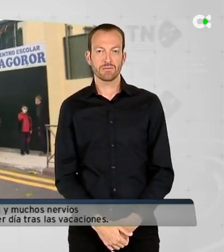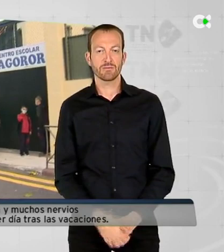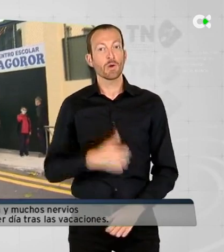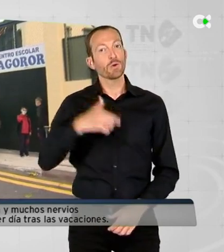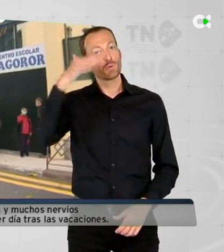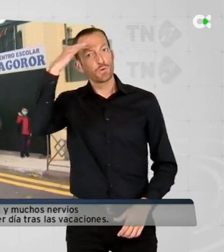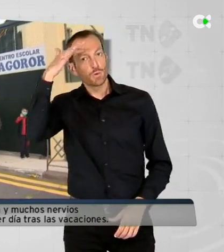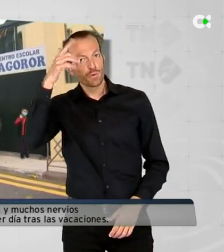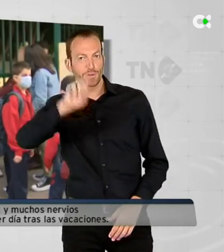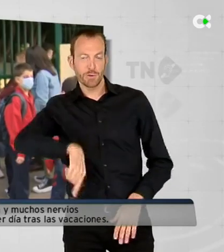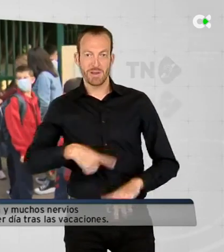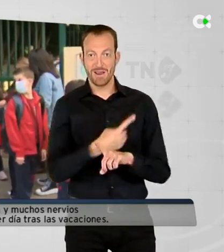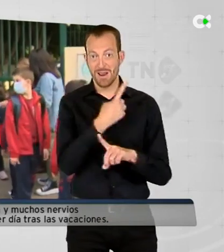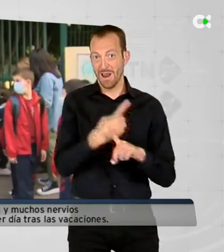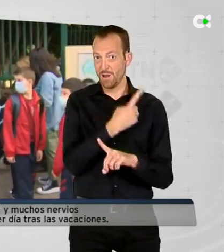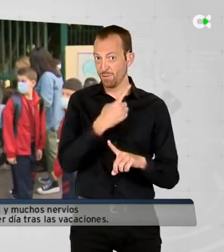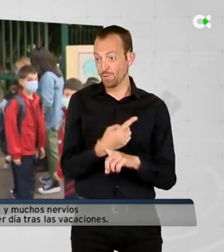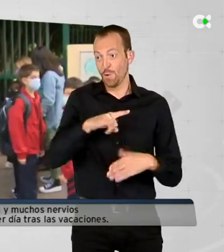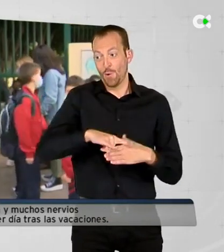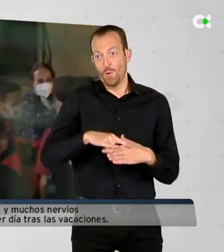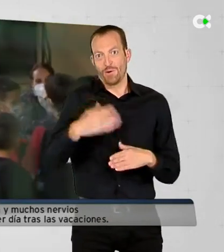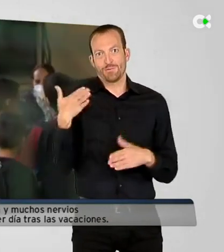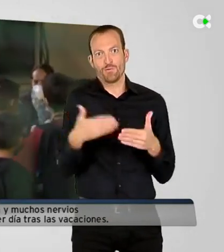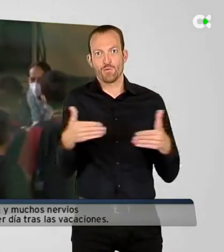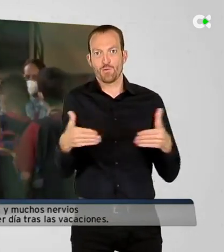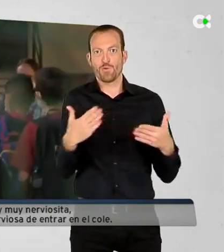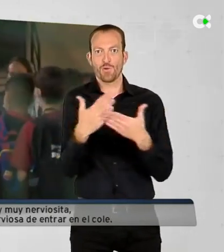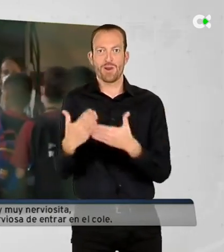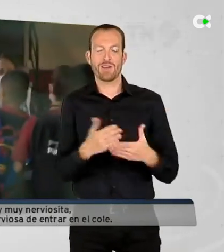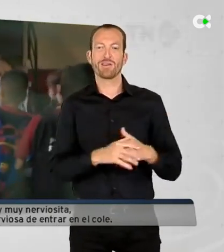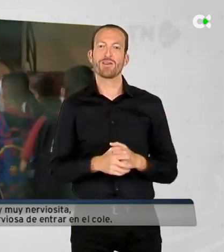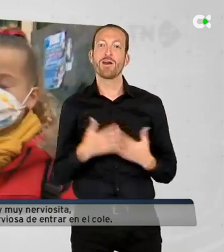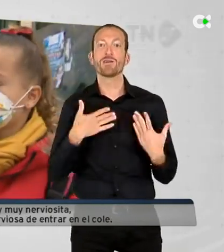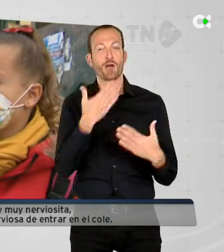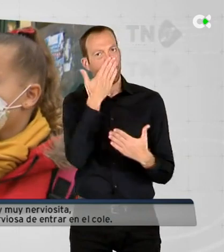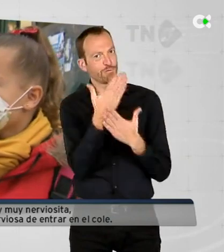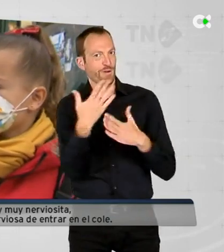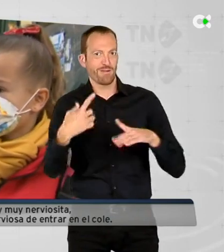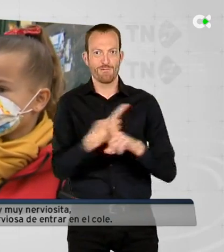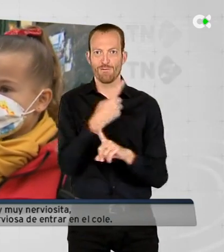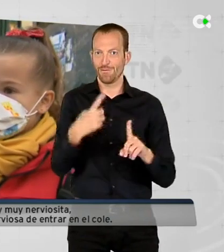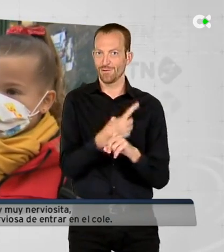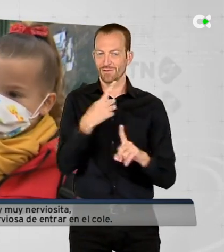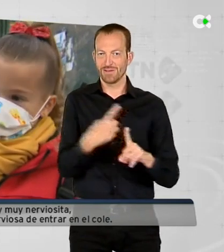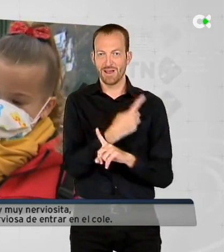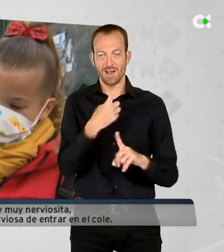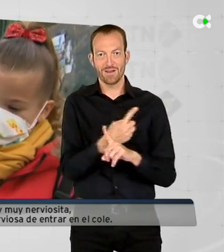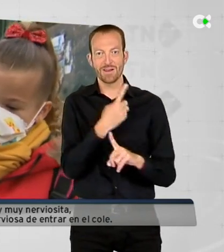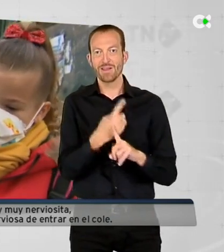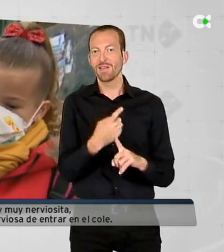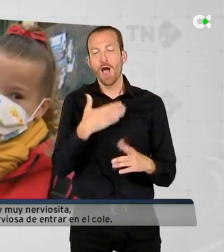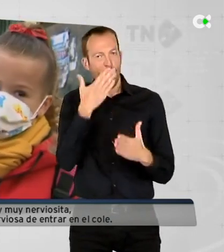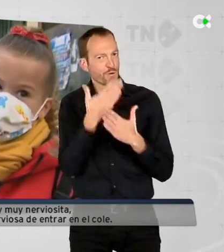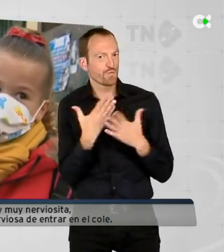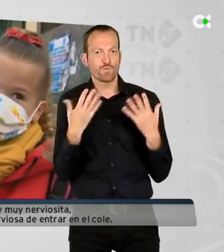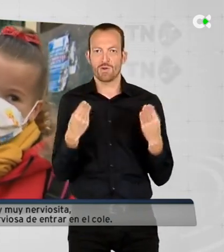Ilusión y muchos nervios en este primer día tras las vacaciones. Estoy muy nerviosita, ya estoy súper